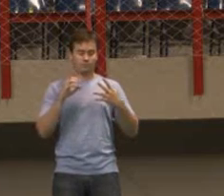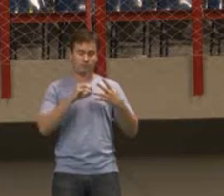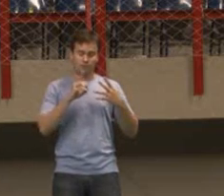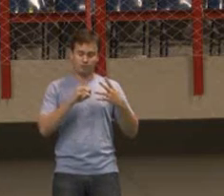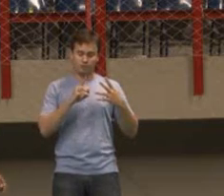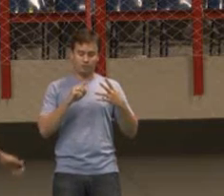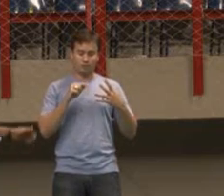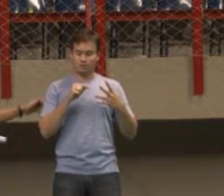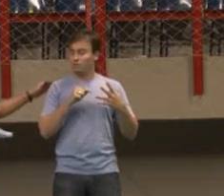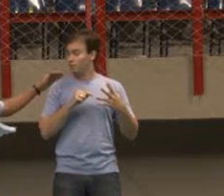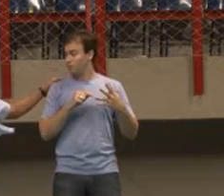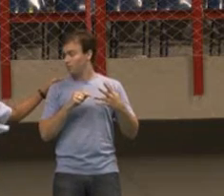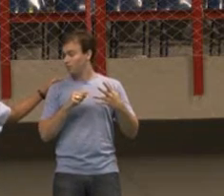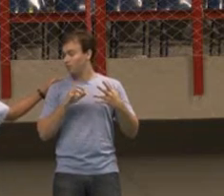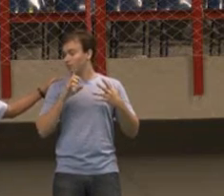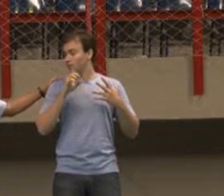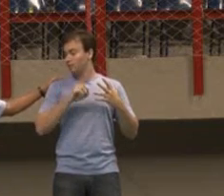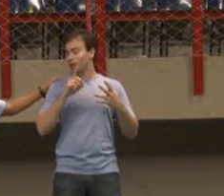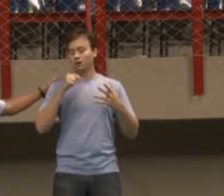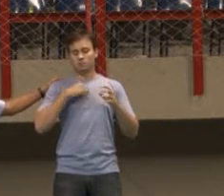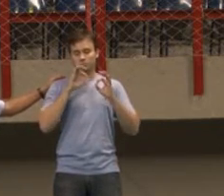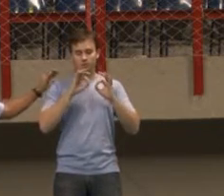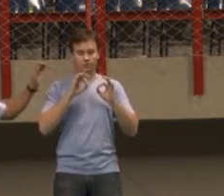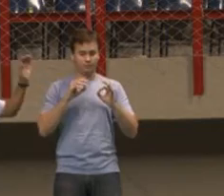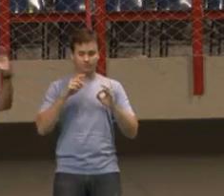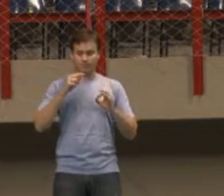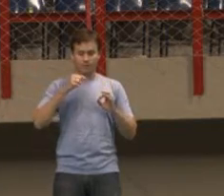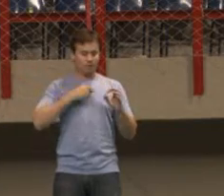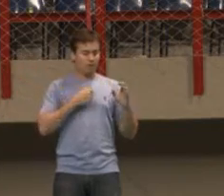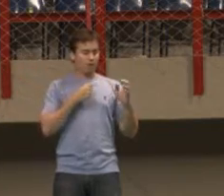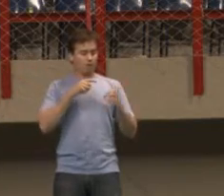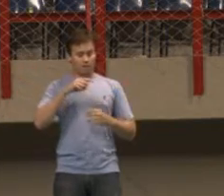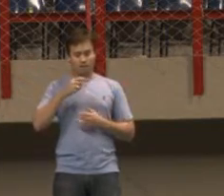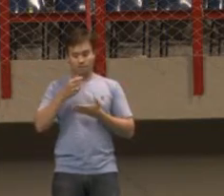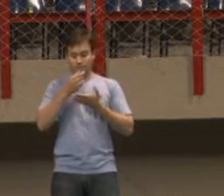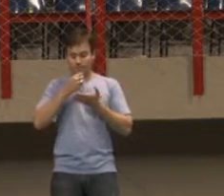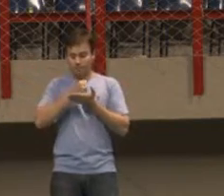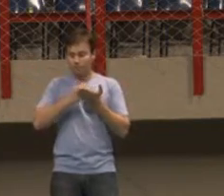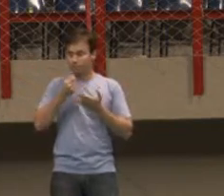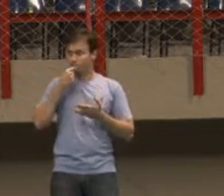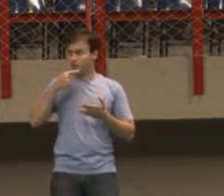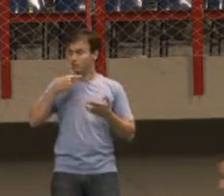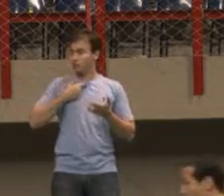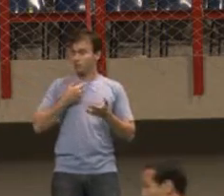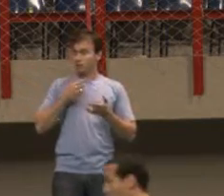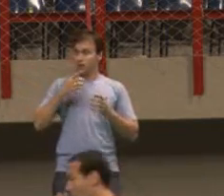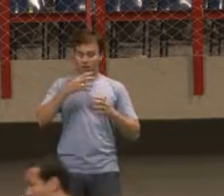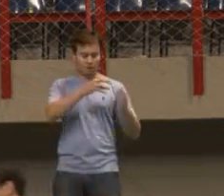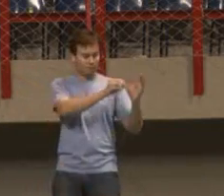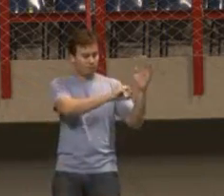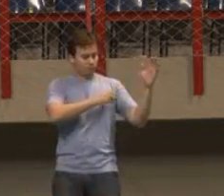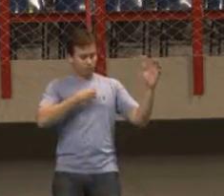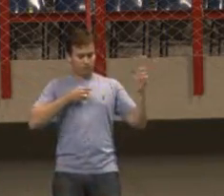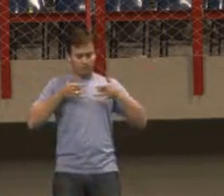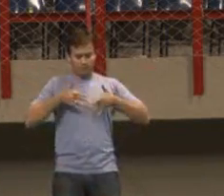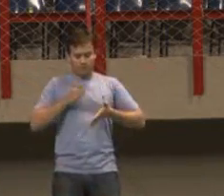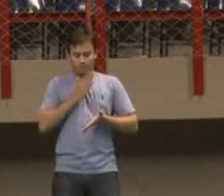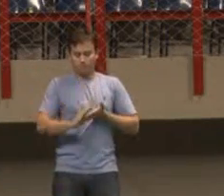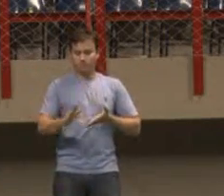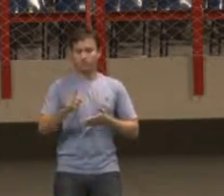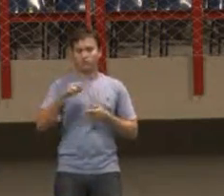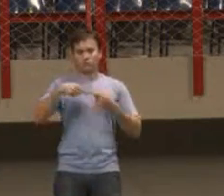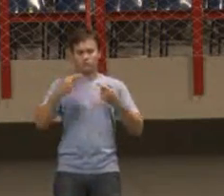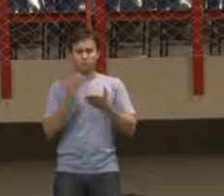útero. Resposta D é a correta, ok? Vocês têm um gabarito, uma apostila extraordinária.